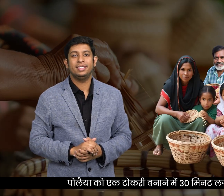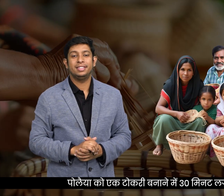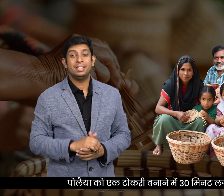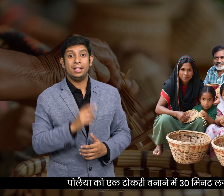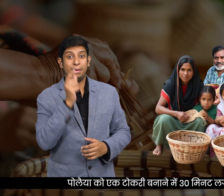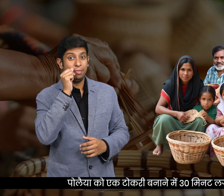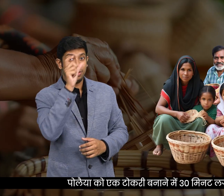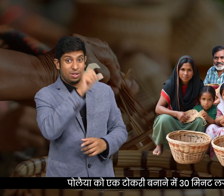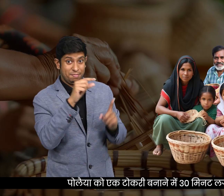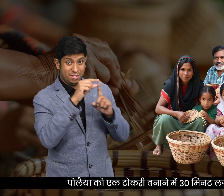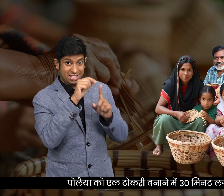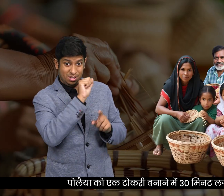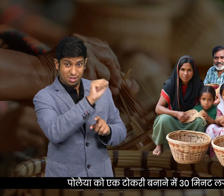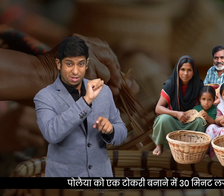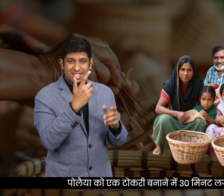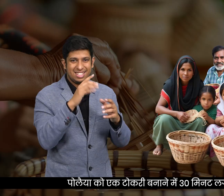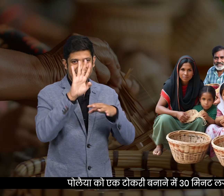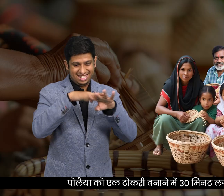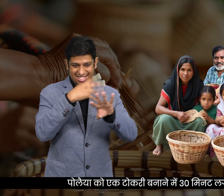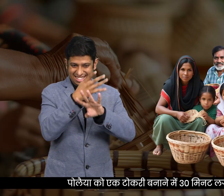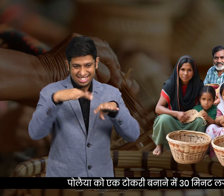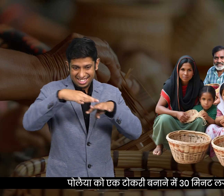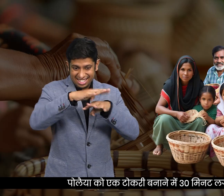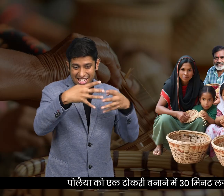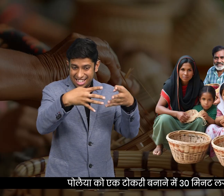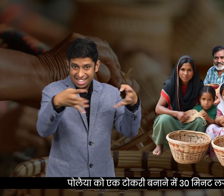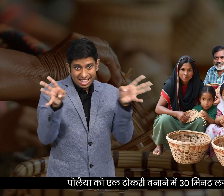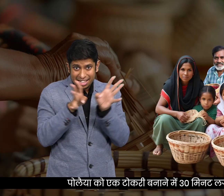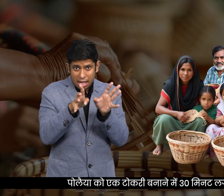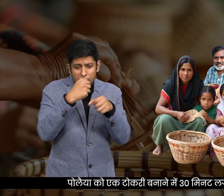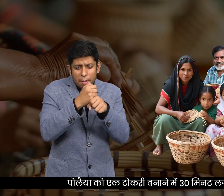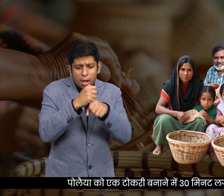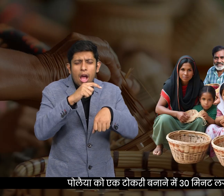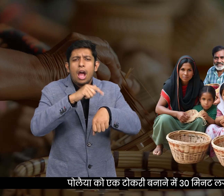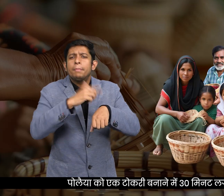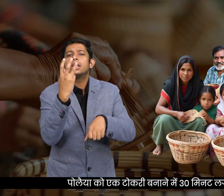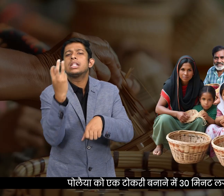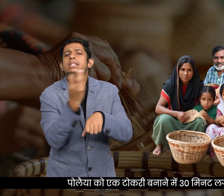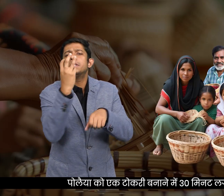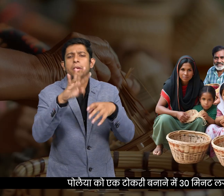पुलैया को एक टोकरी बनाने में 30 मिनट लगते हैं।